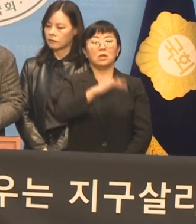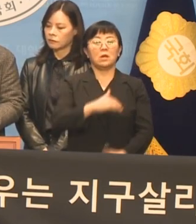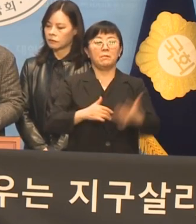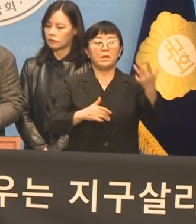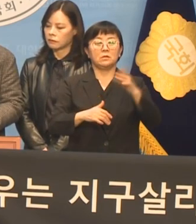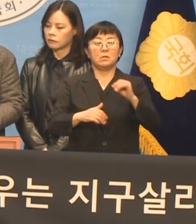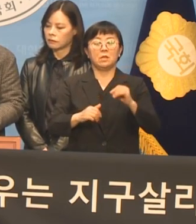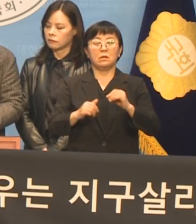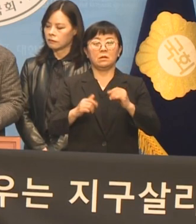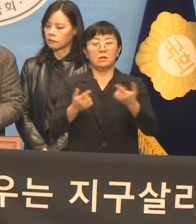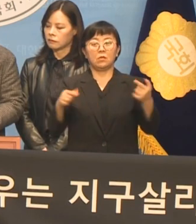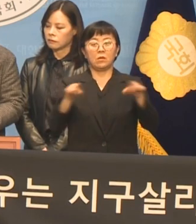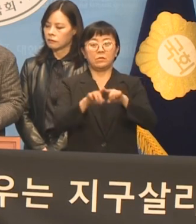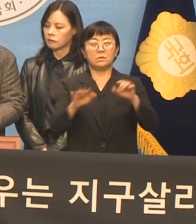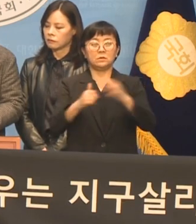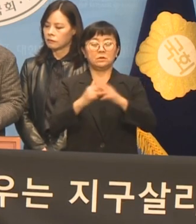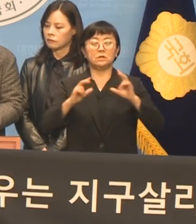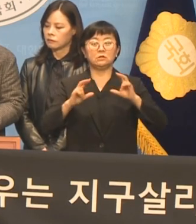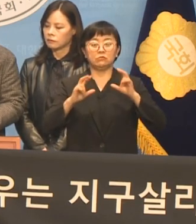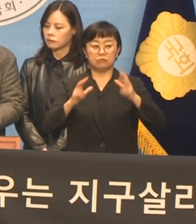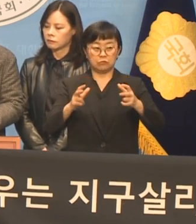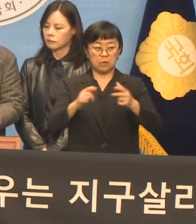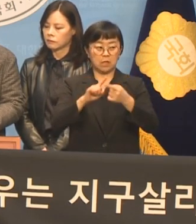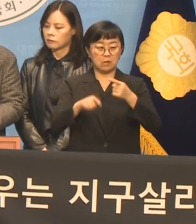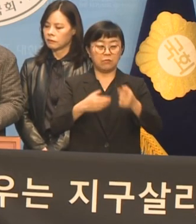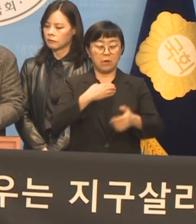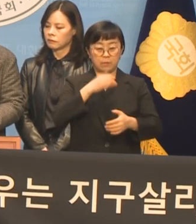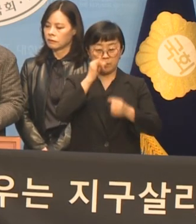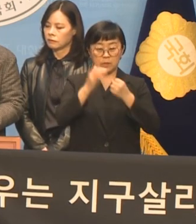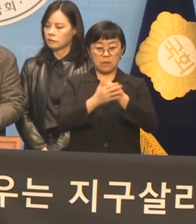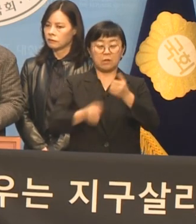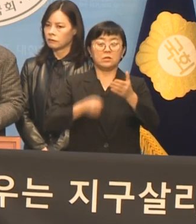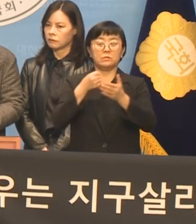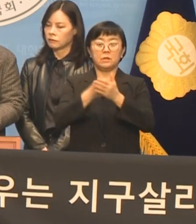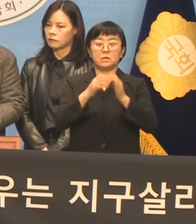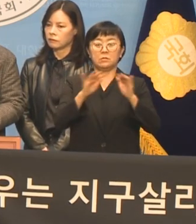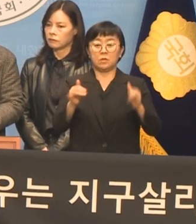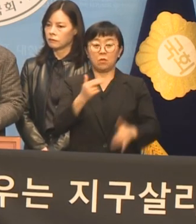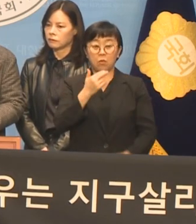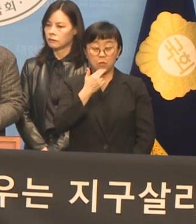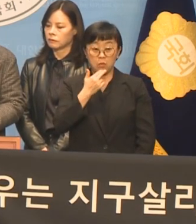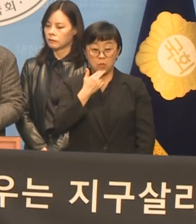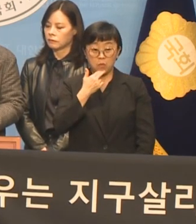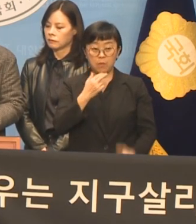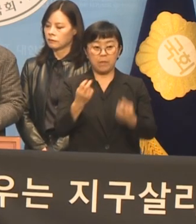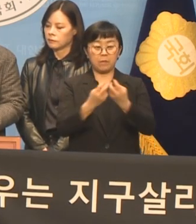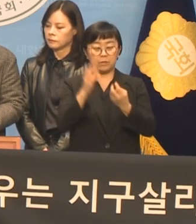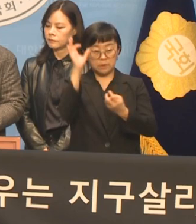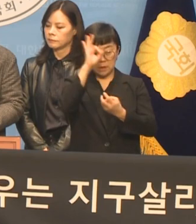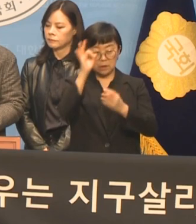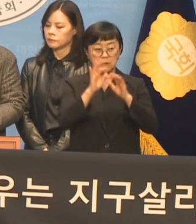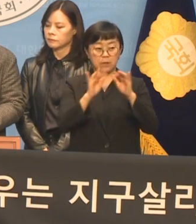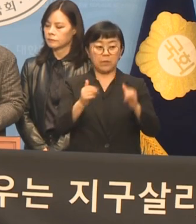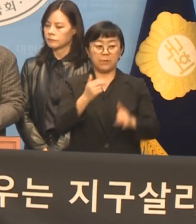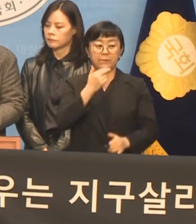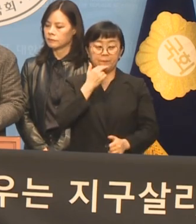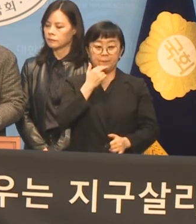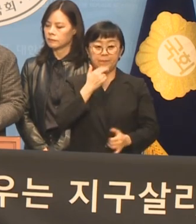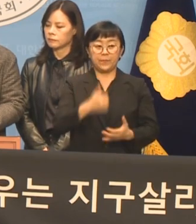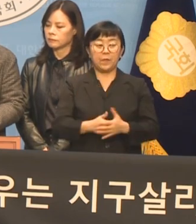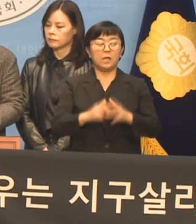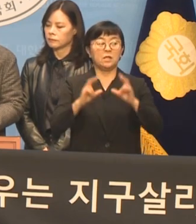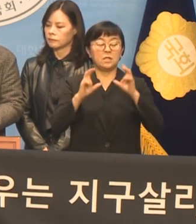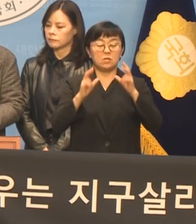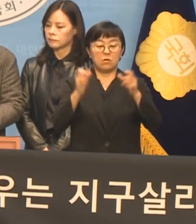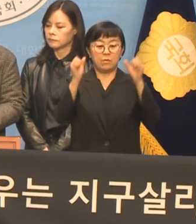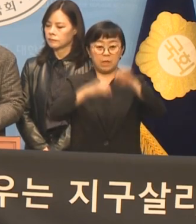8천만 동포는 지구가 이처럼 위난인데도 결심하는 이 없고 방도를 기획하는 일 한 가지 없으니